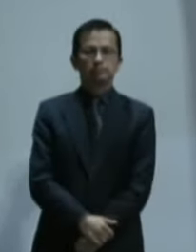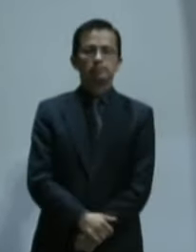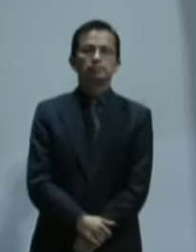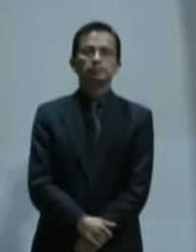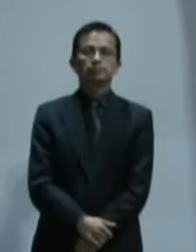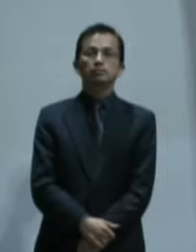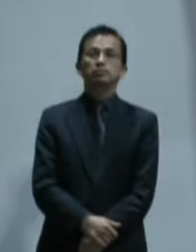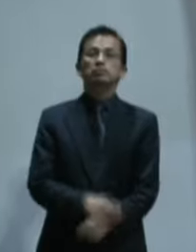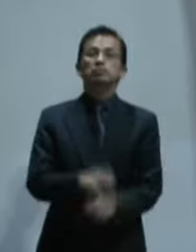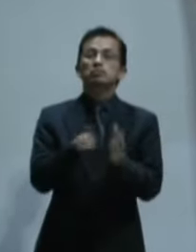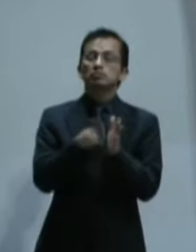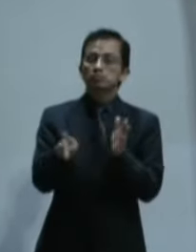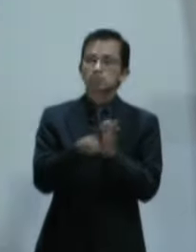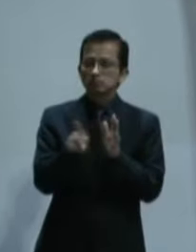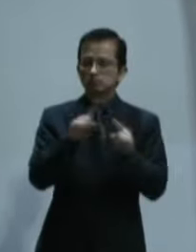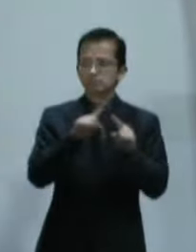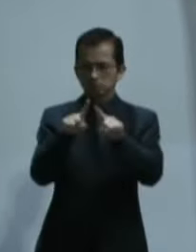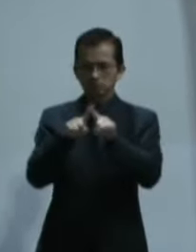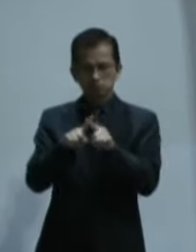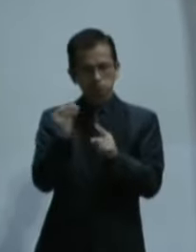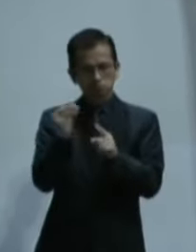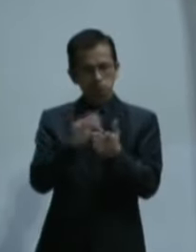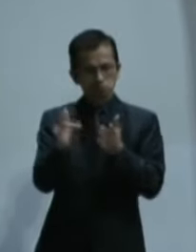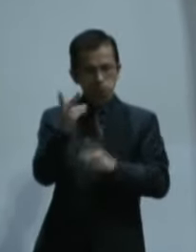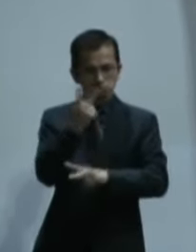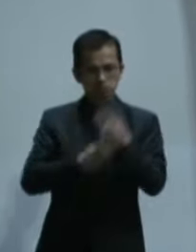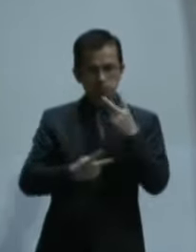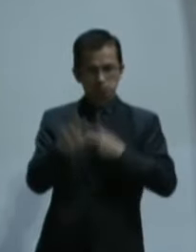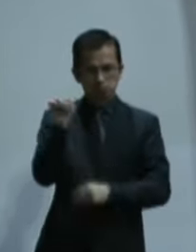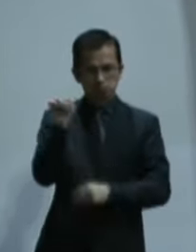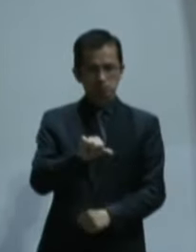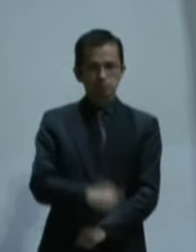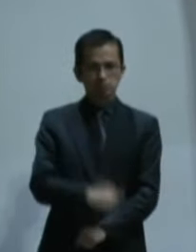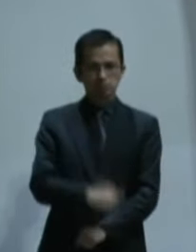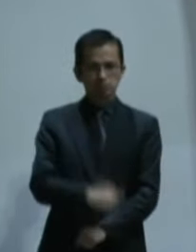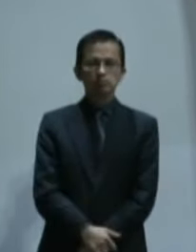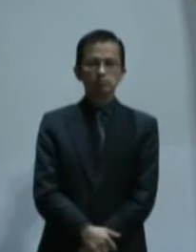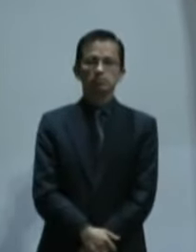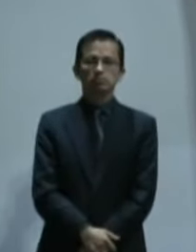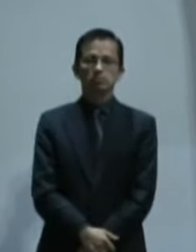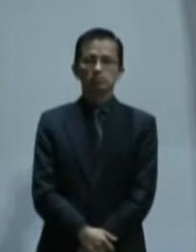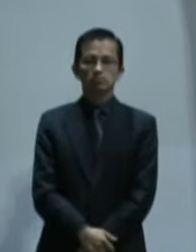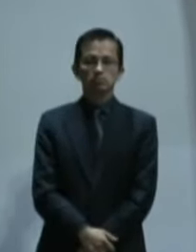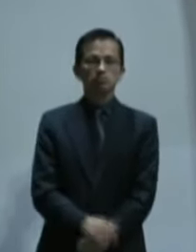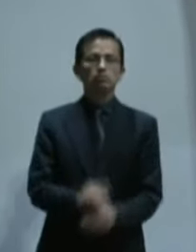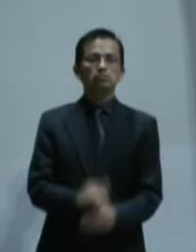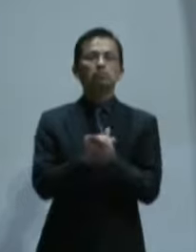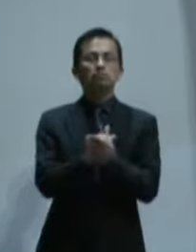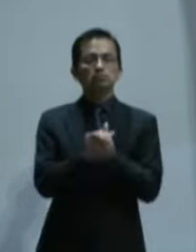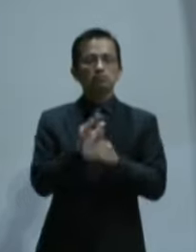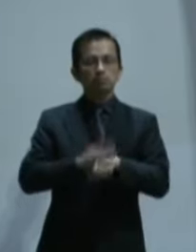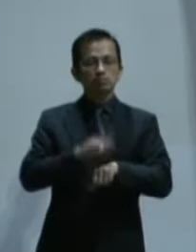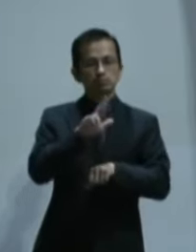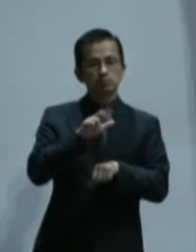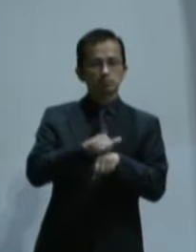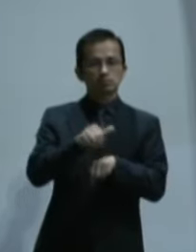los medios de comunicación también Muchas gracias por estar aquí esta noche en el sorteo mayor